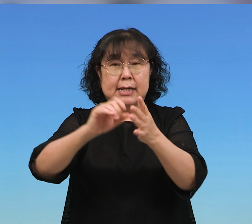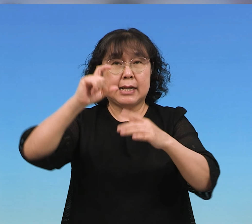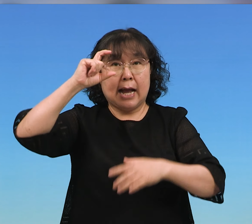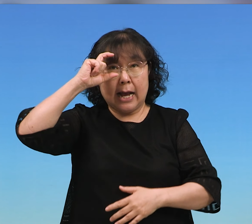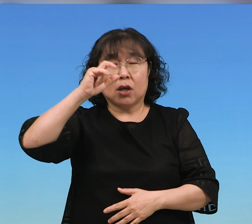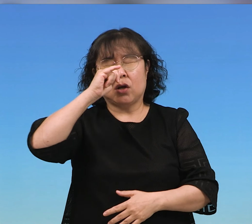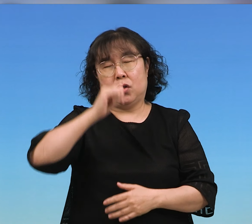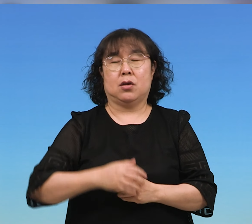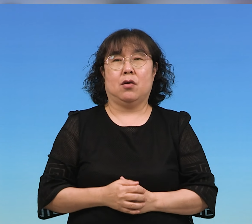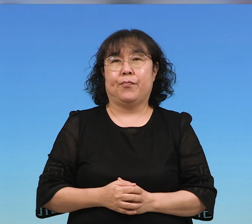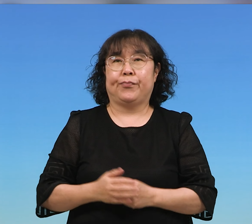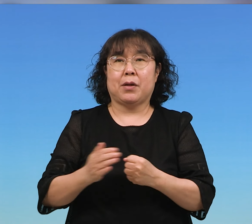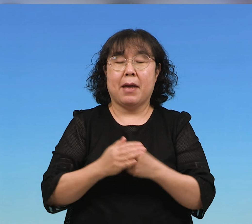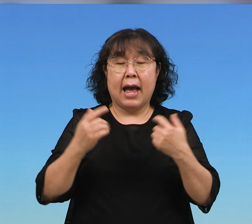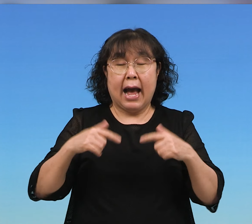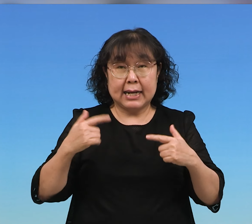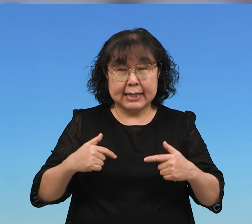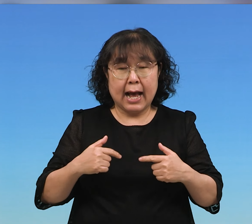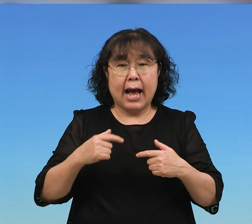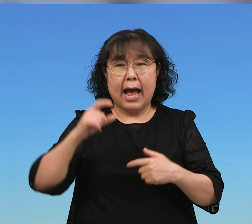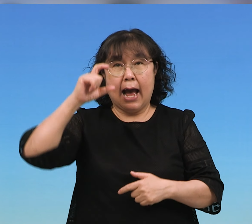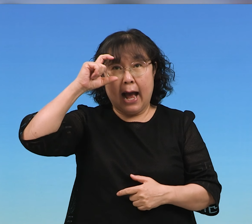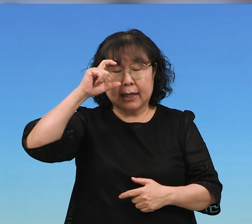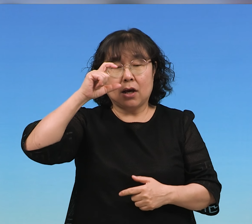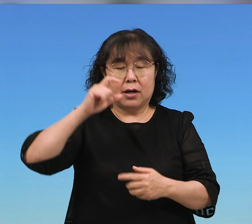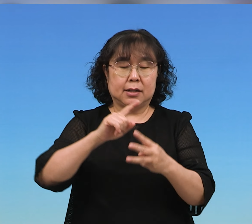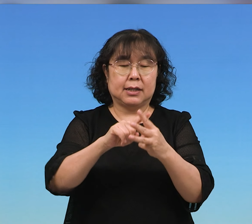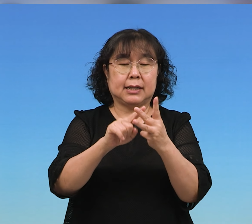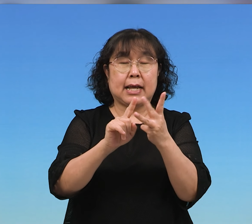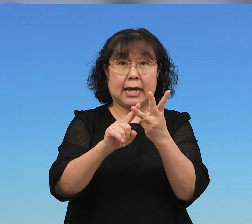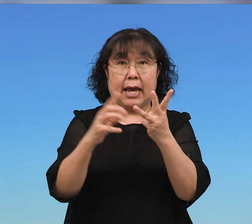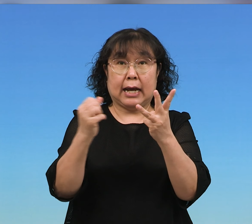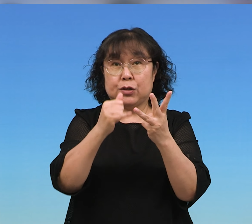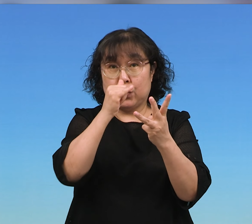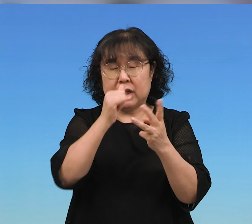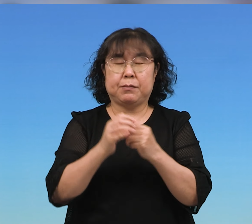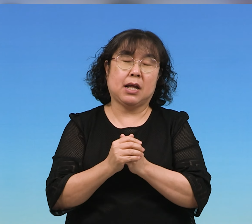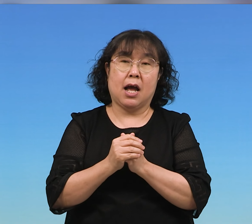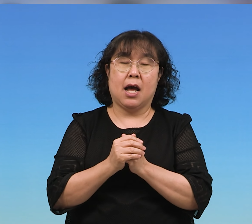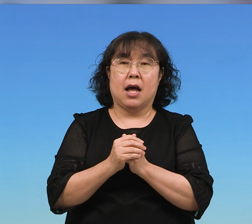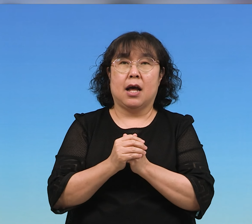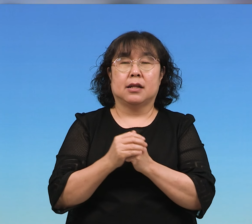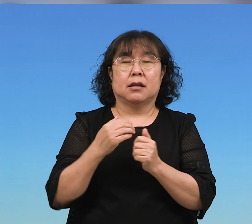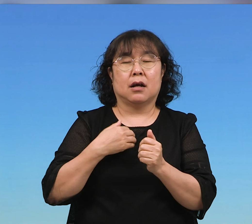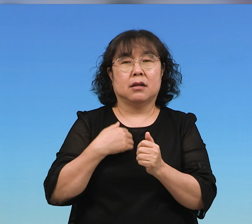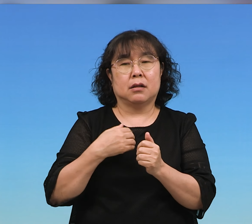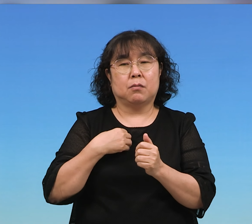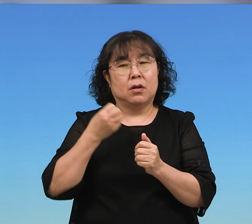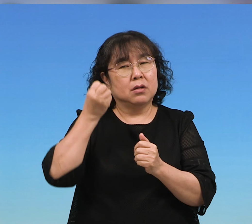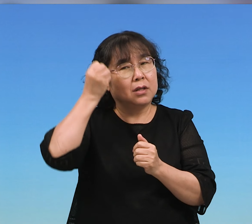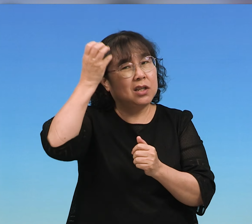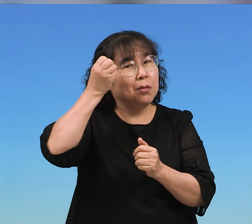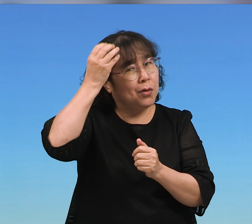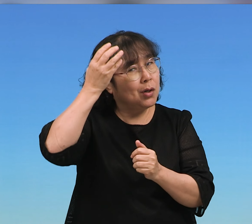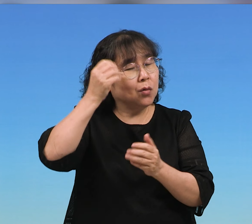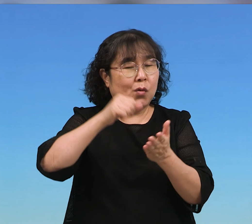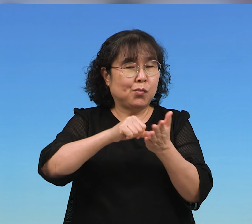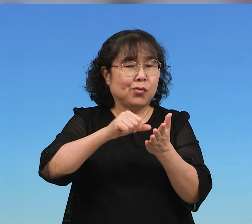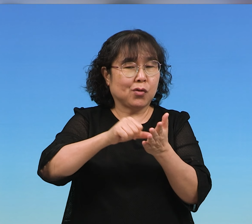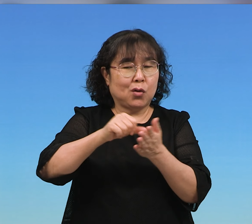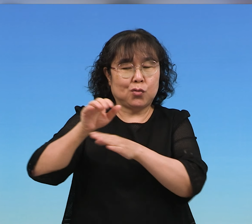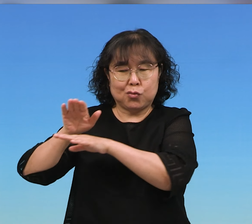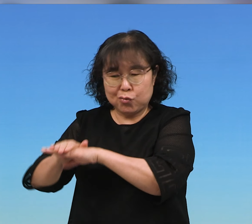때 꼭 안경 2개를 챙겨가요. 그래서 출근하다 보면은 뭐 물건을 빠뜨릴 때가 있지 않습니까? 뭐